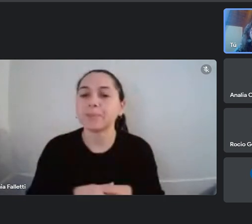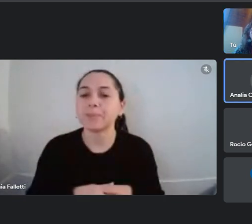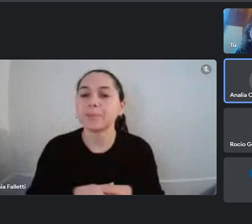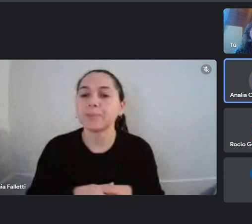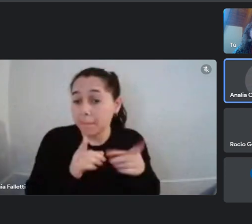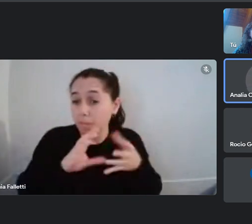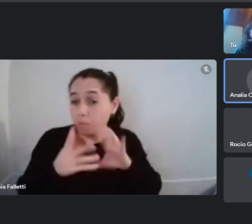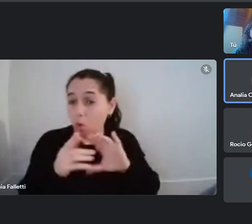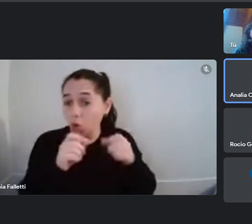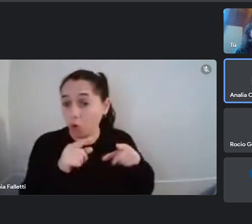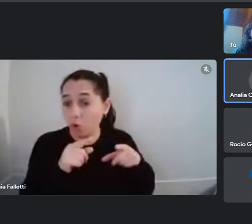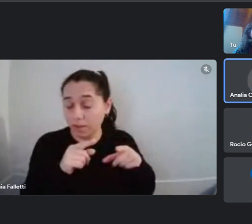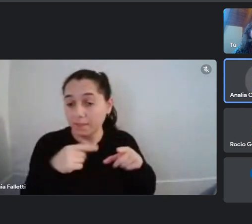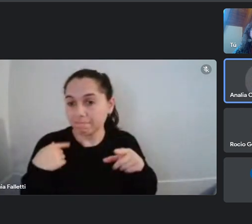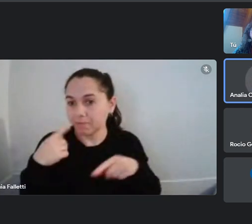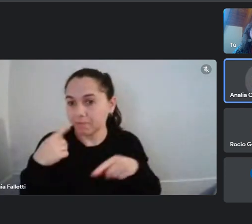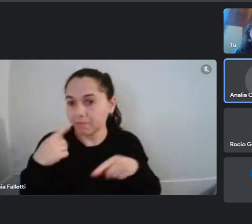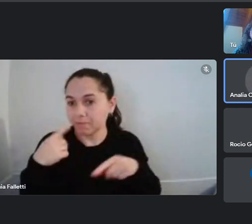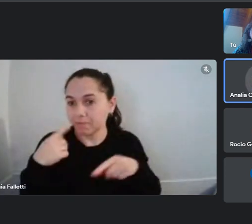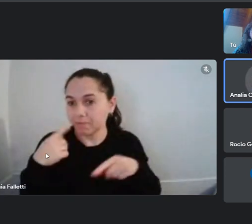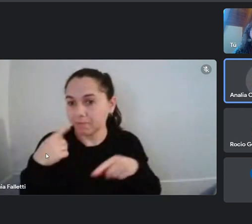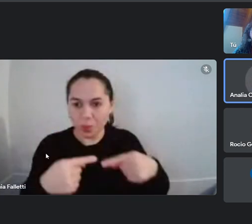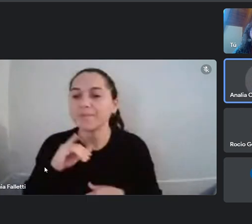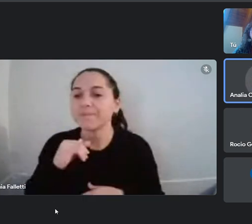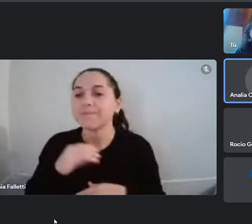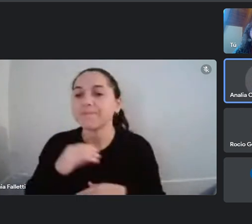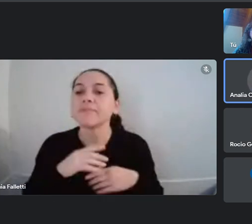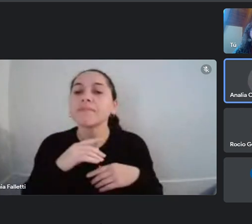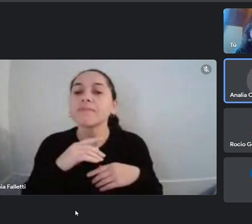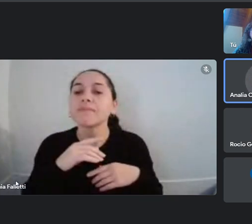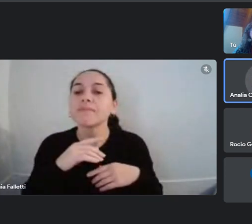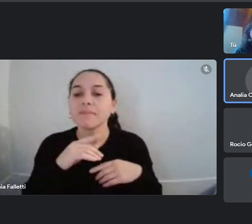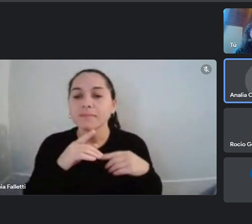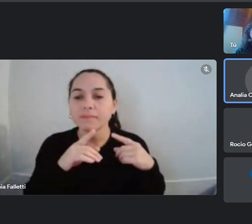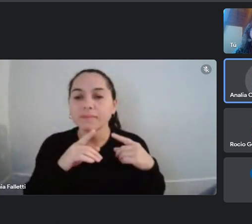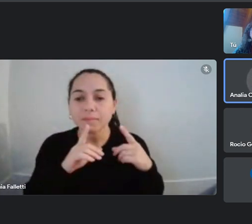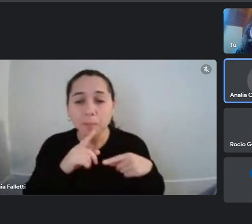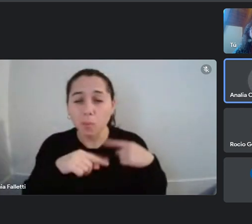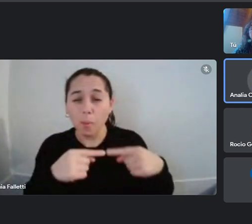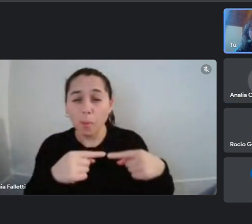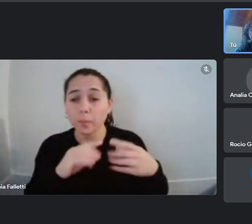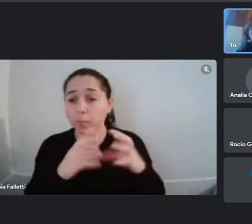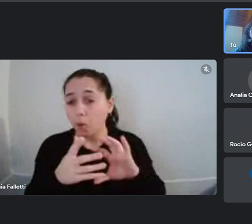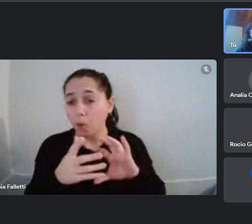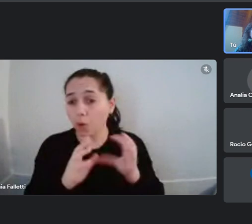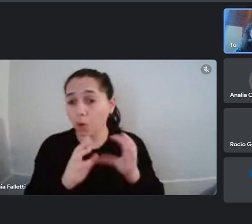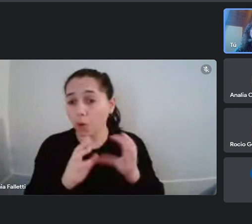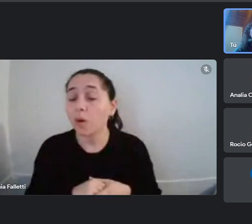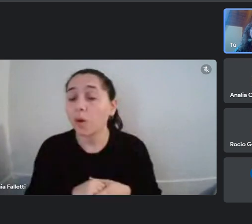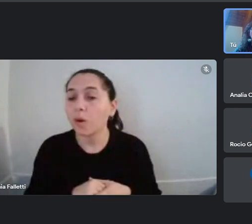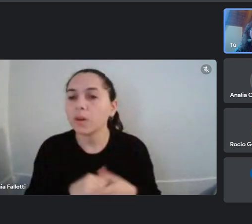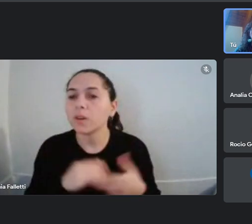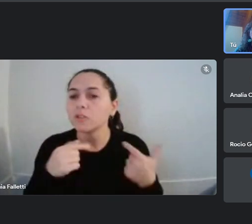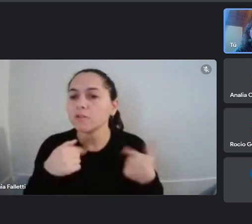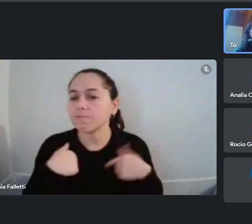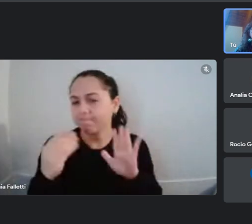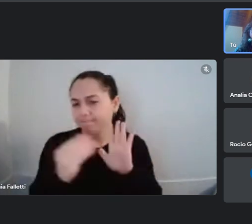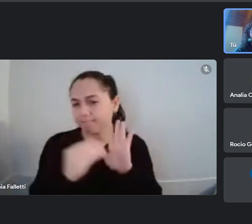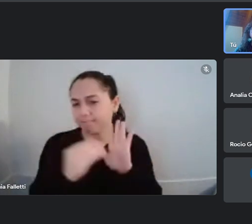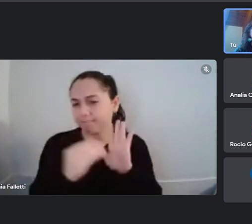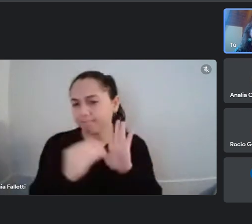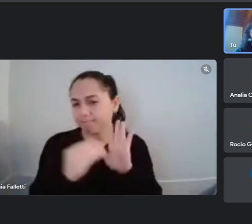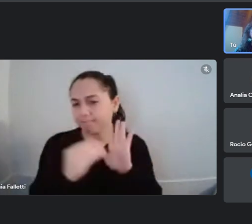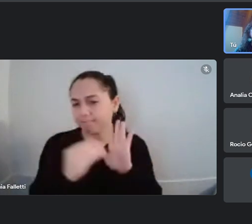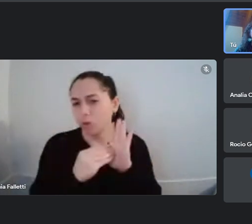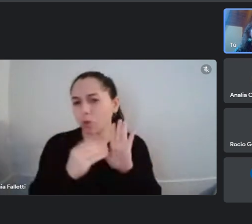Ah, sigo. Del mismo modo, bueno, yo puse directivos, o sea... Bien, los directivos, como... los responsables, ¿de